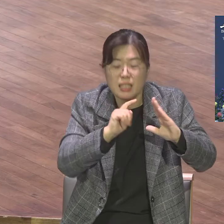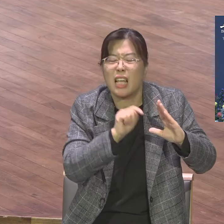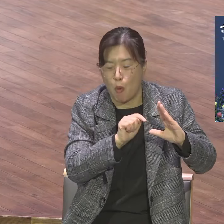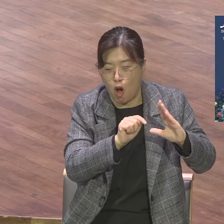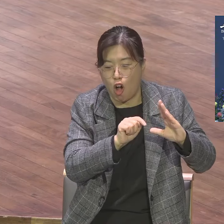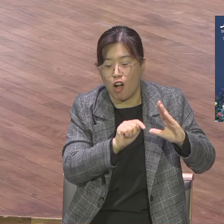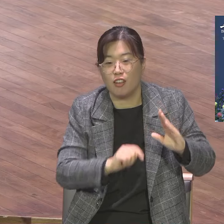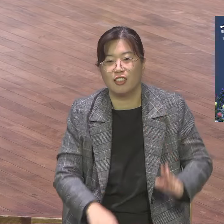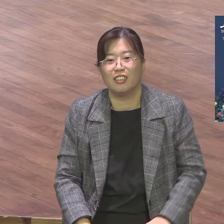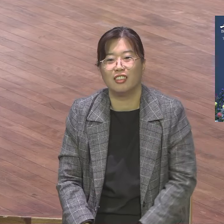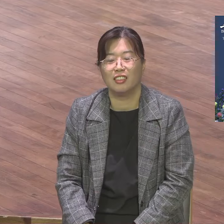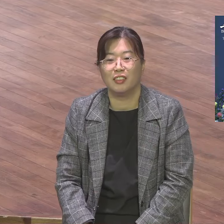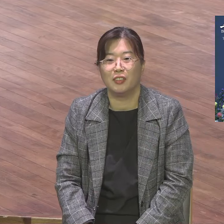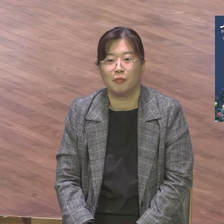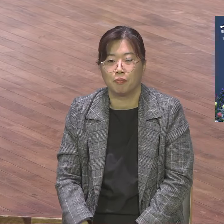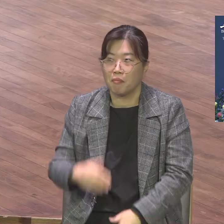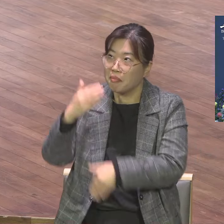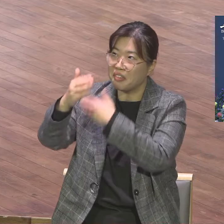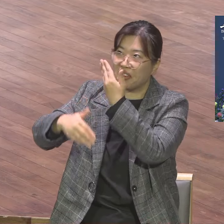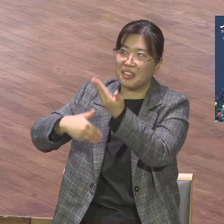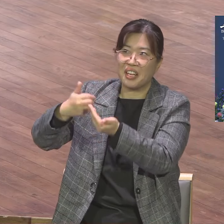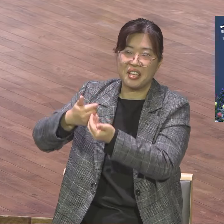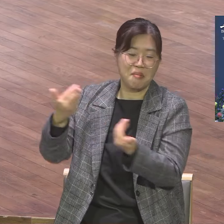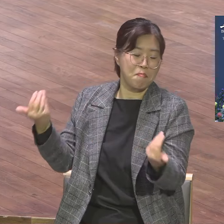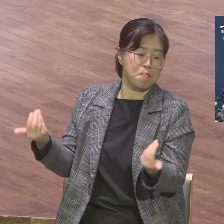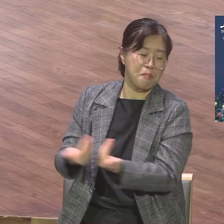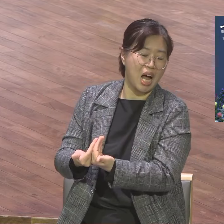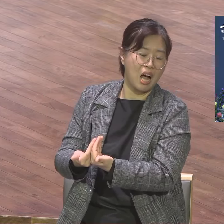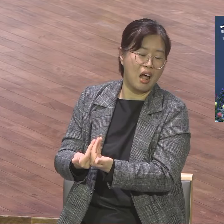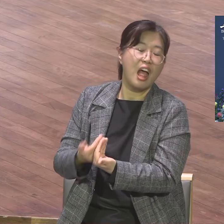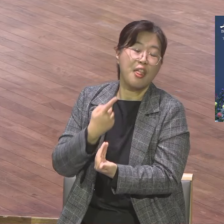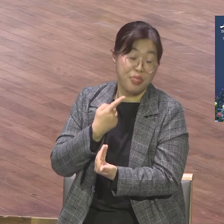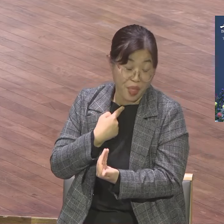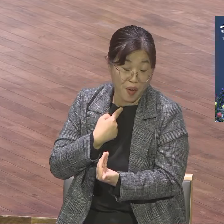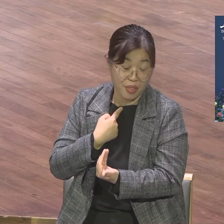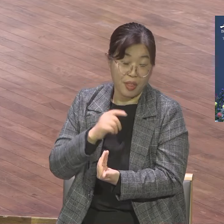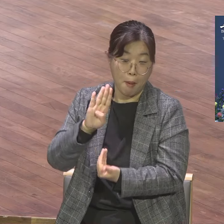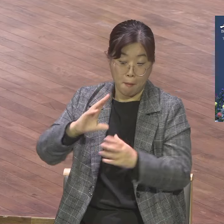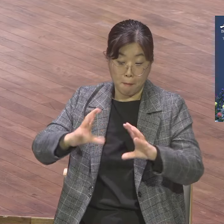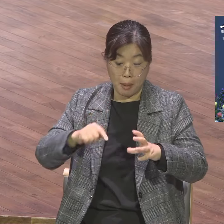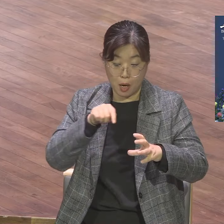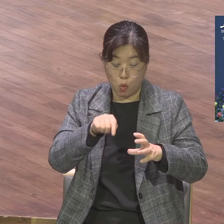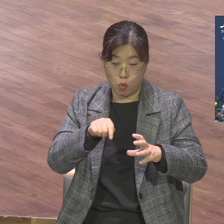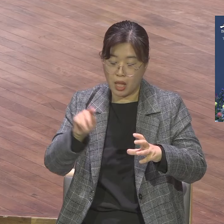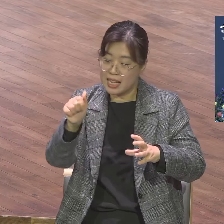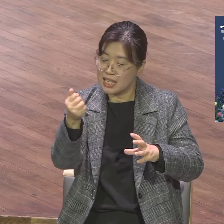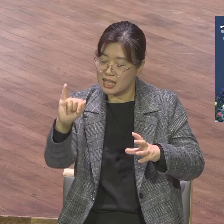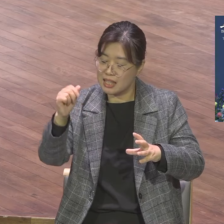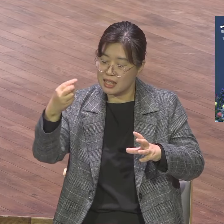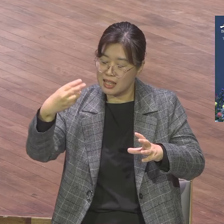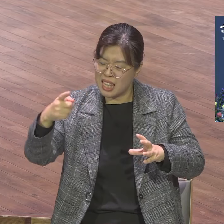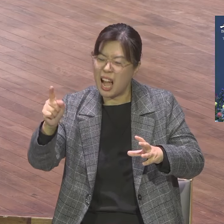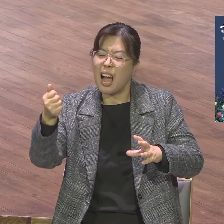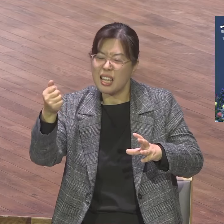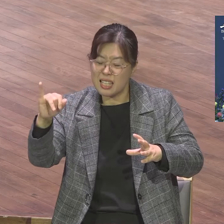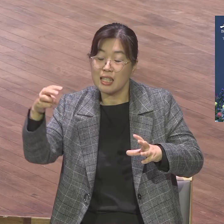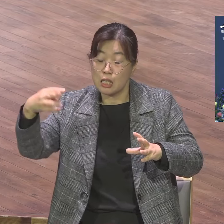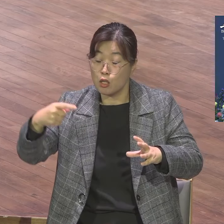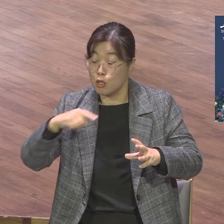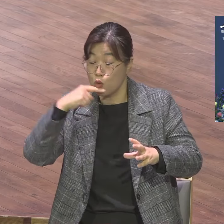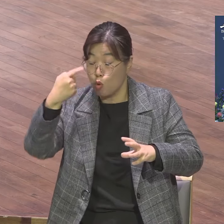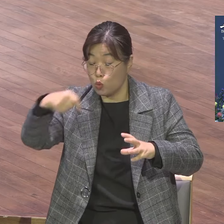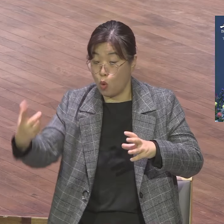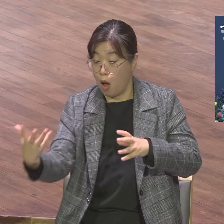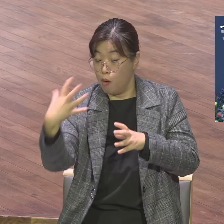반역했던 고 바벨론의 영적 흐름을 그대로 따라갑니다. 희한하죠. 천 년이 지났는데도 그 DNA 무시